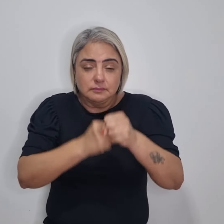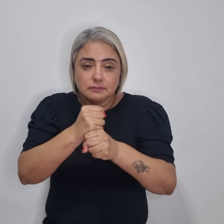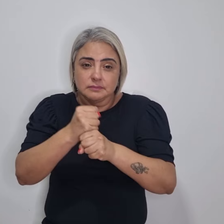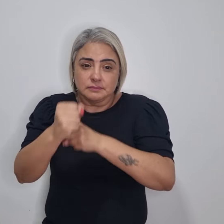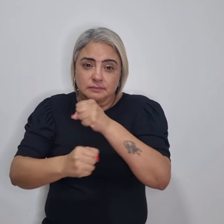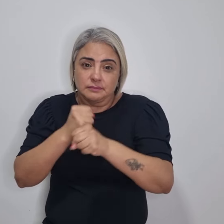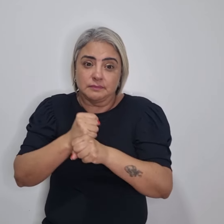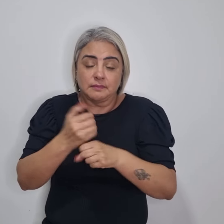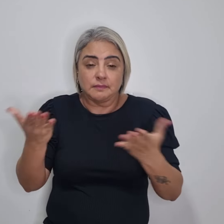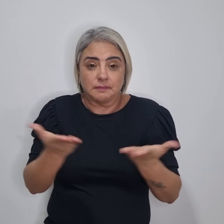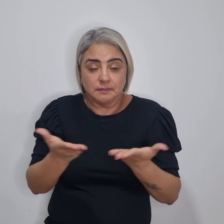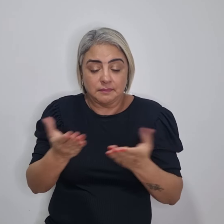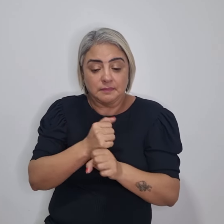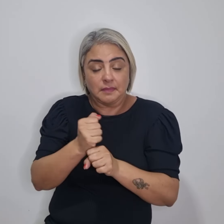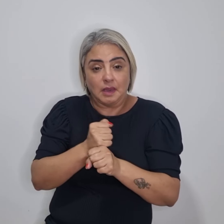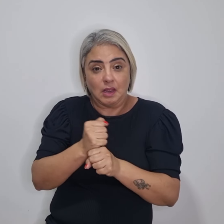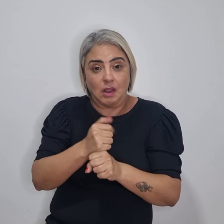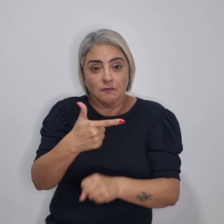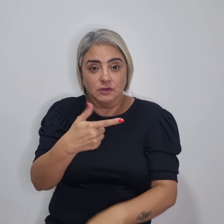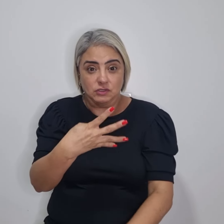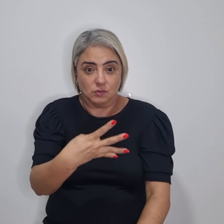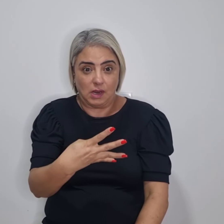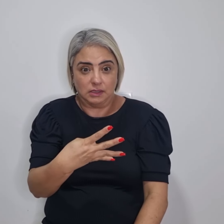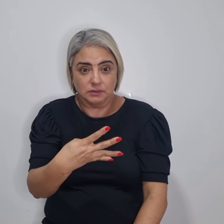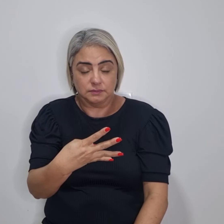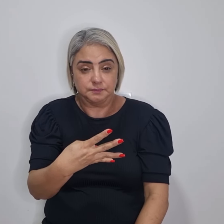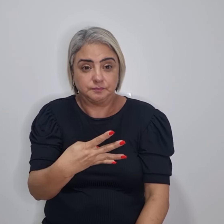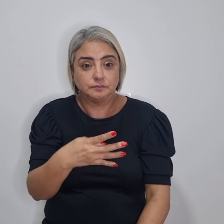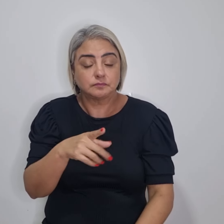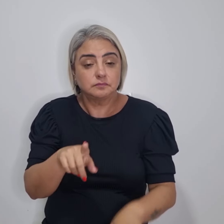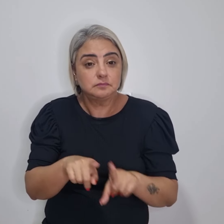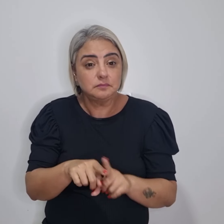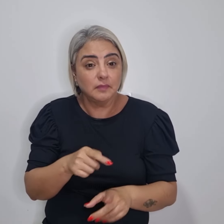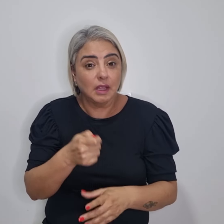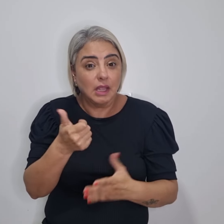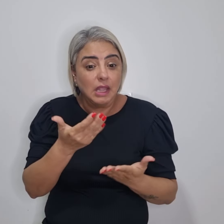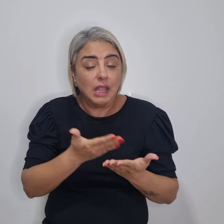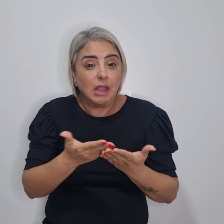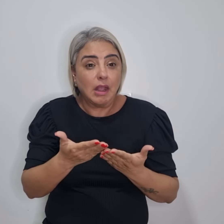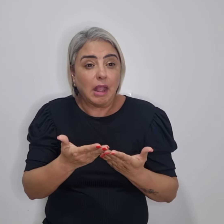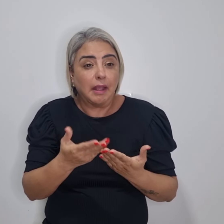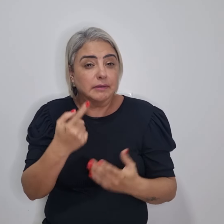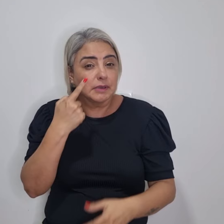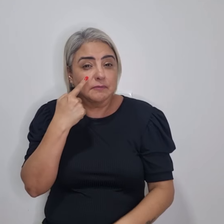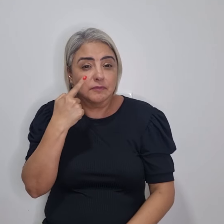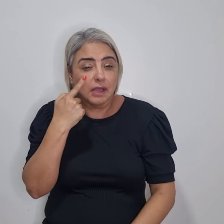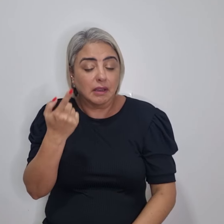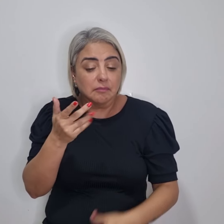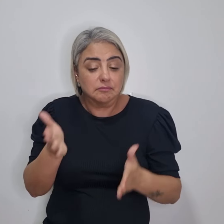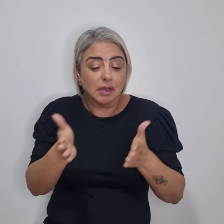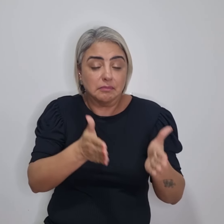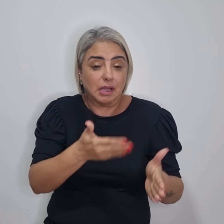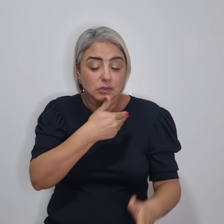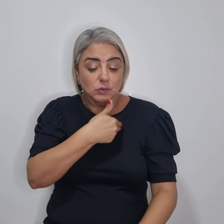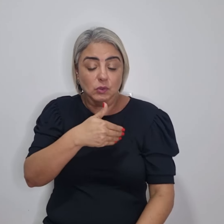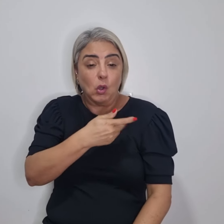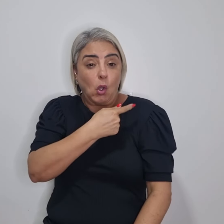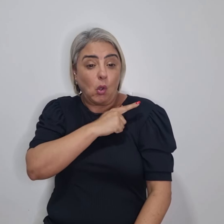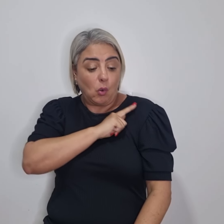Neste ano letivo de 2024, tampouco se vislumbra por parte do governador Ibanez